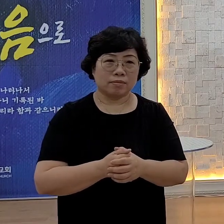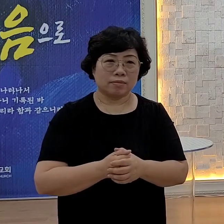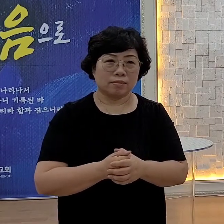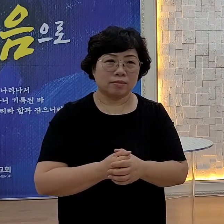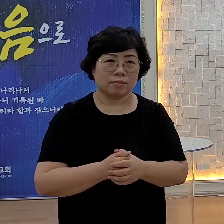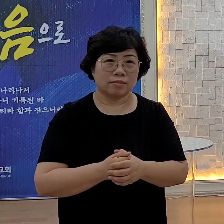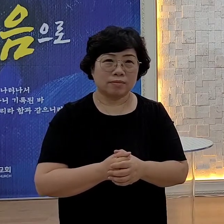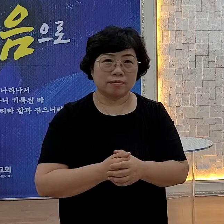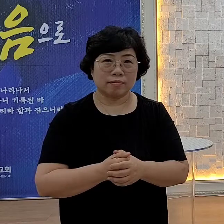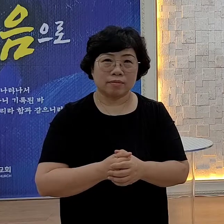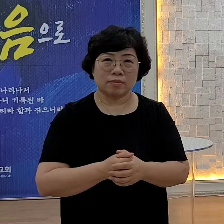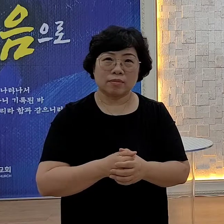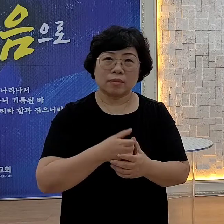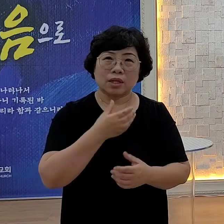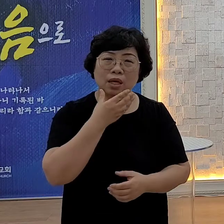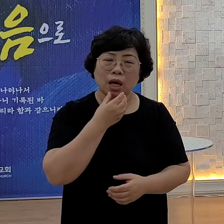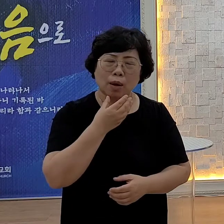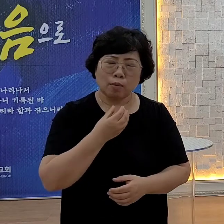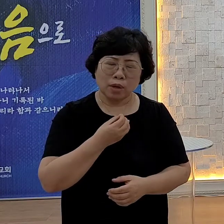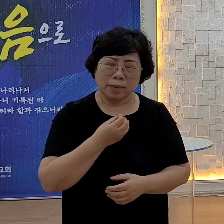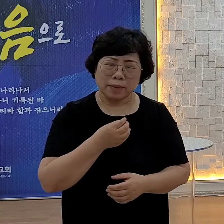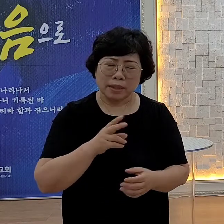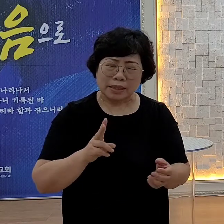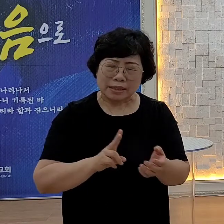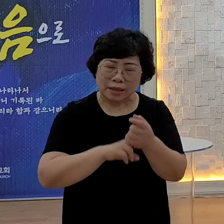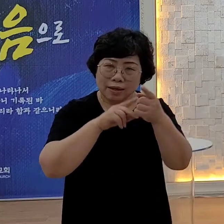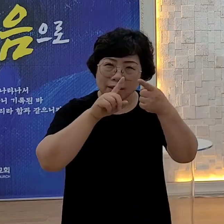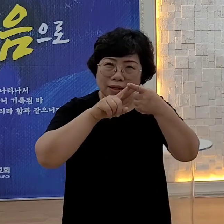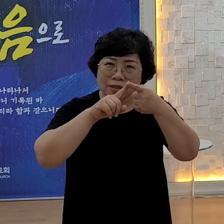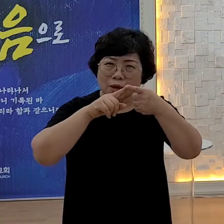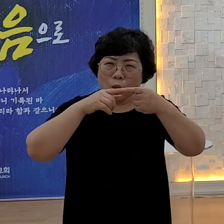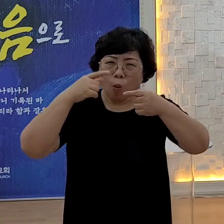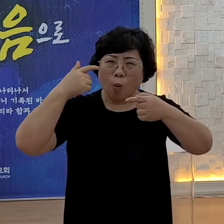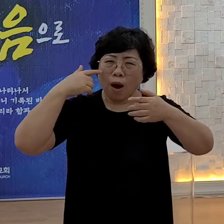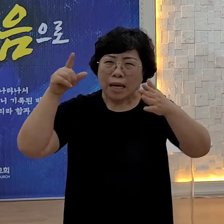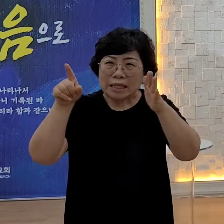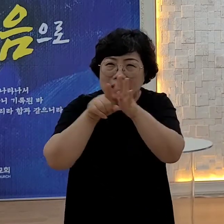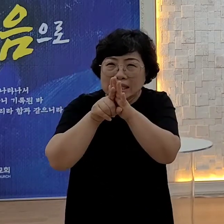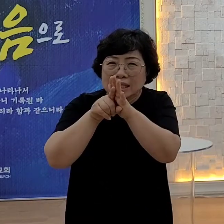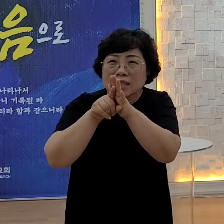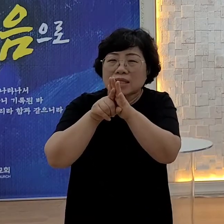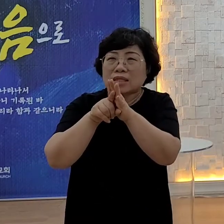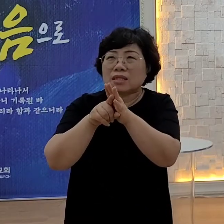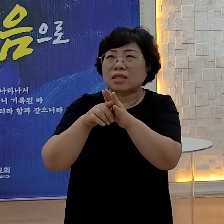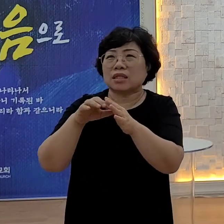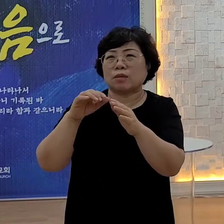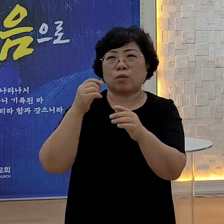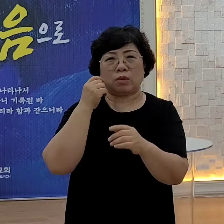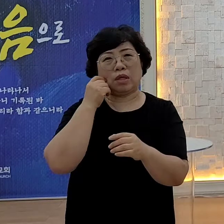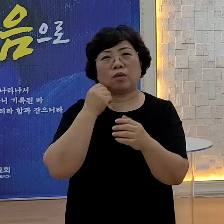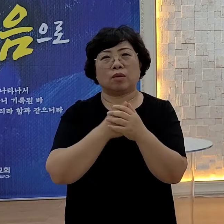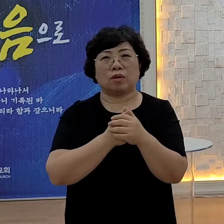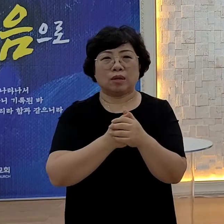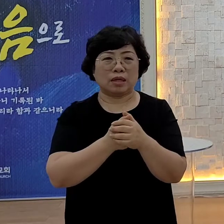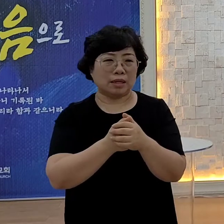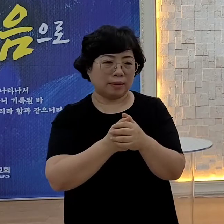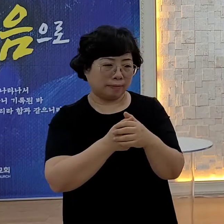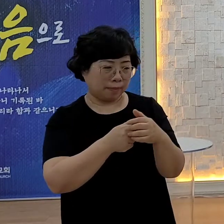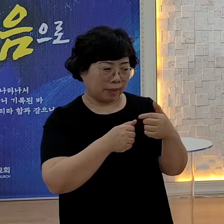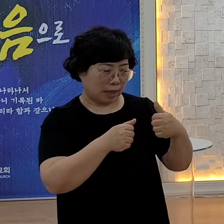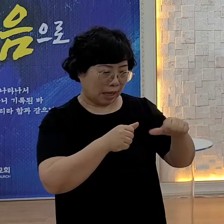우리가 초자연적으로 비이성적으로 생각했어. 그래서 우리 이 이스마엘 얘만 잘 키우자 라고